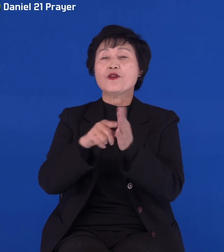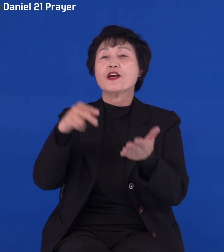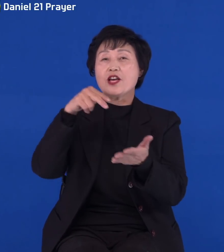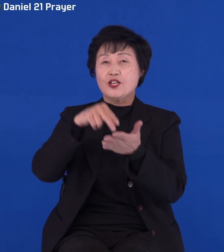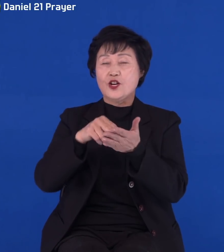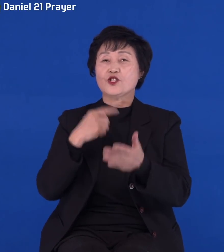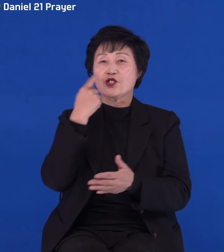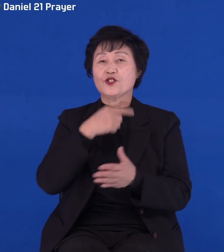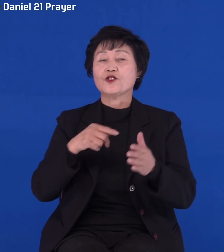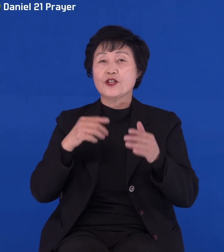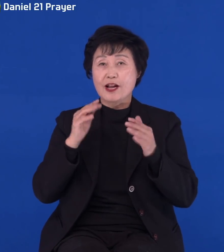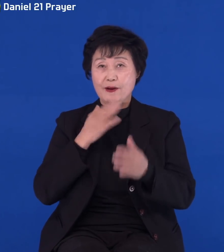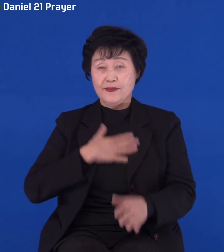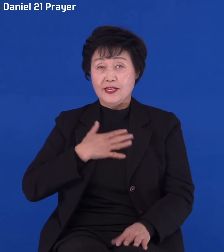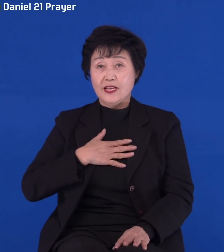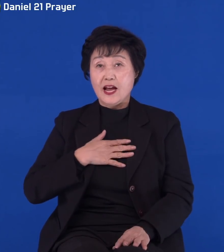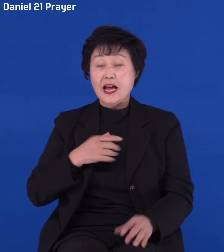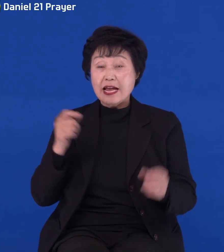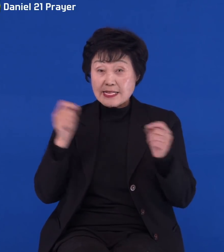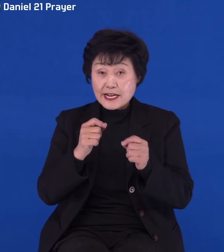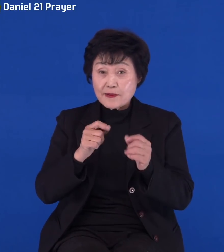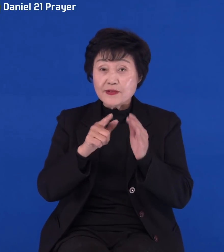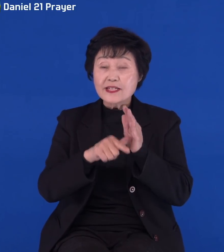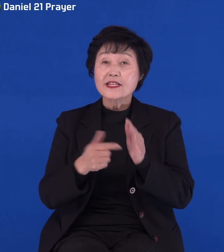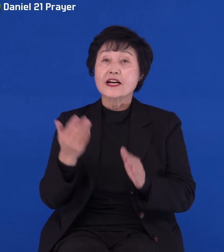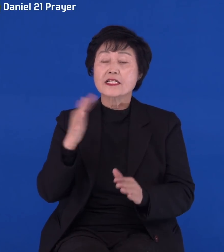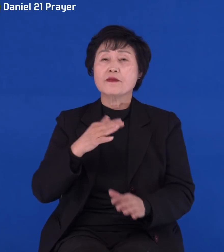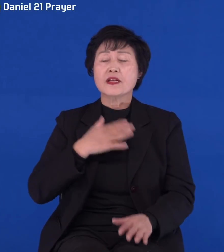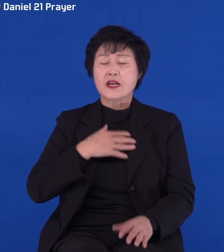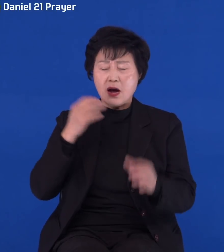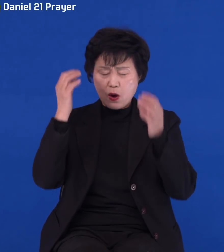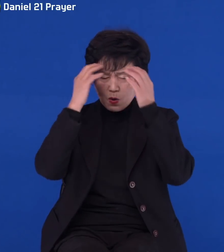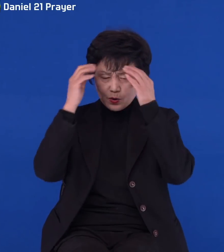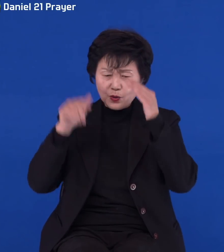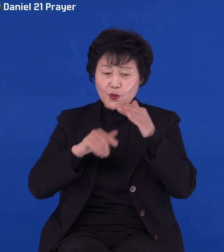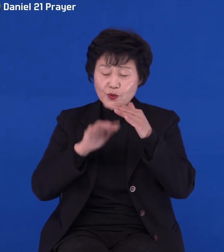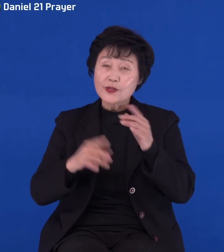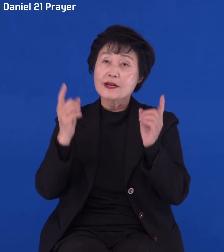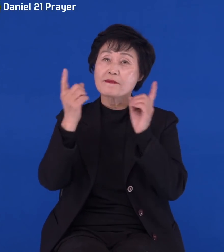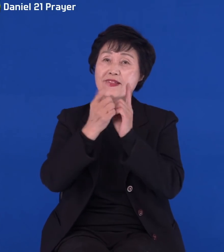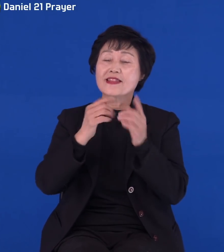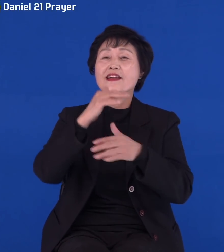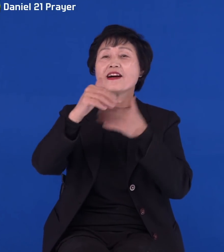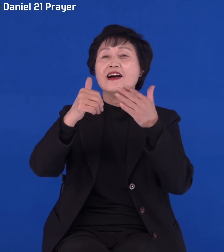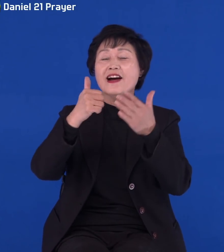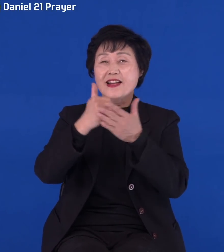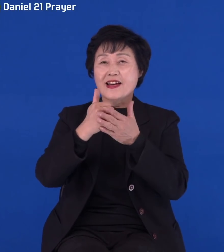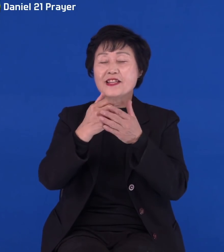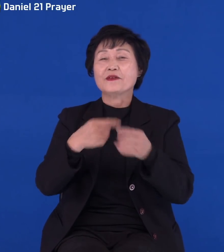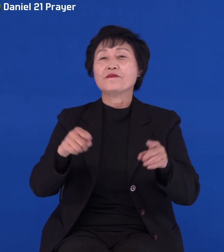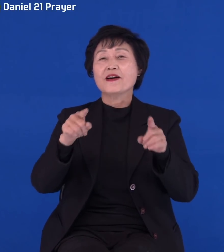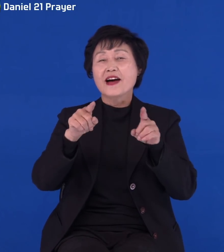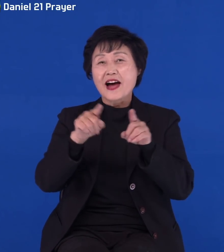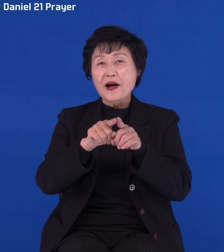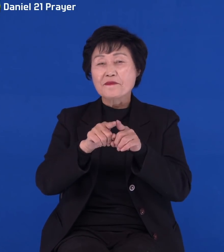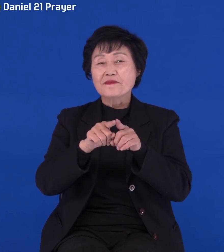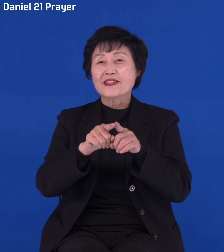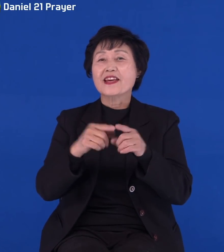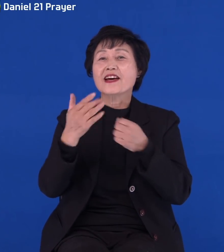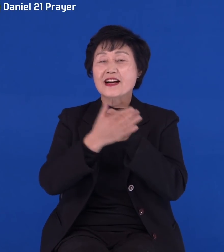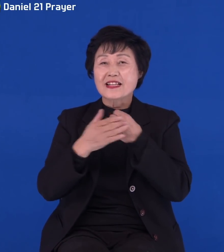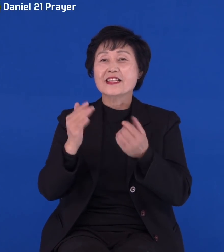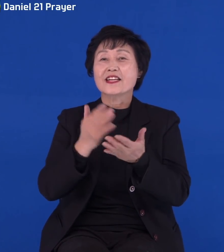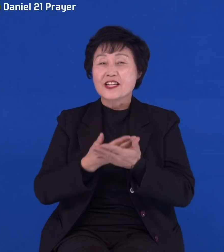짧은 시간이지만 제가 고통 속에서 만난 그 하나님 함께 나누고 싶습니다. 저는 흔히 말하는 모태신앙을 가진